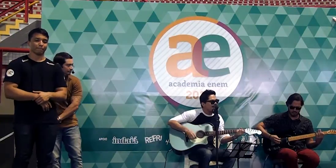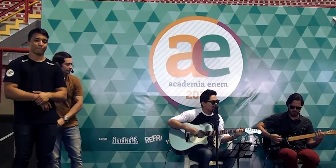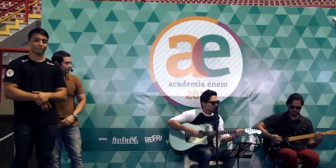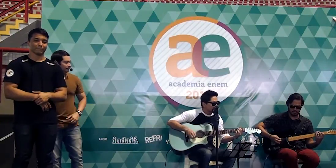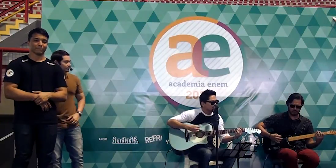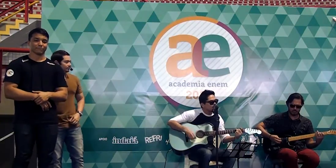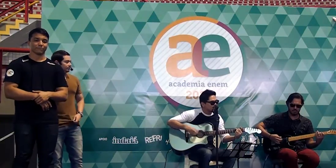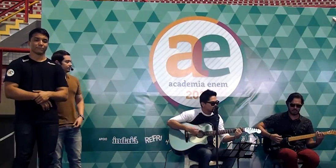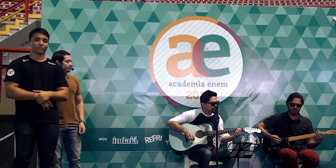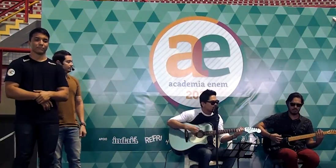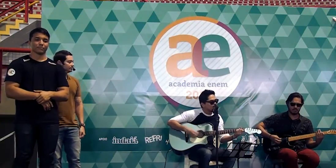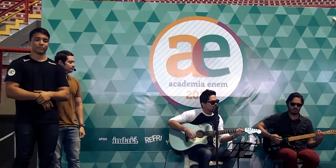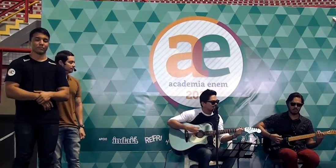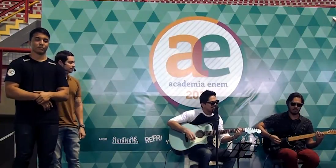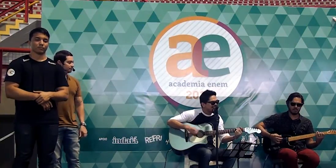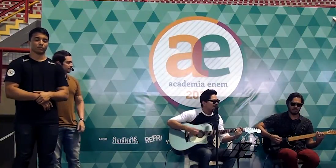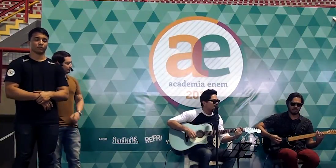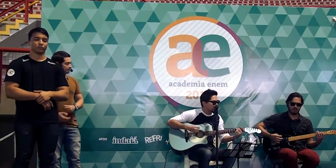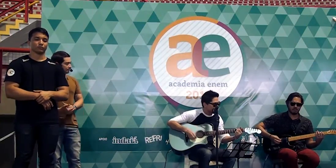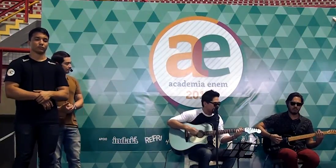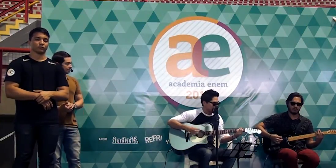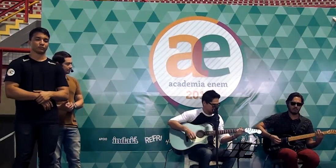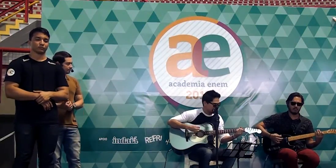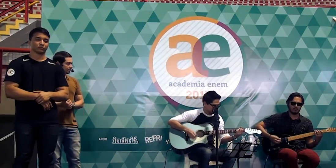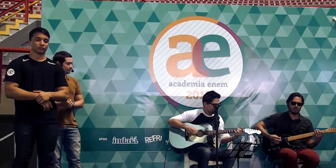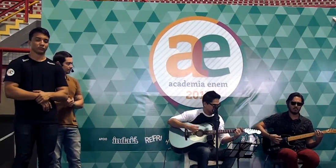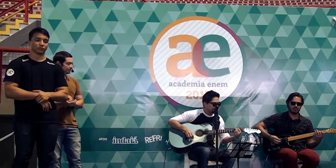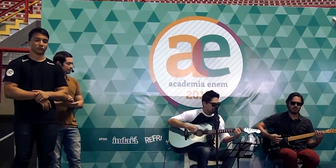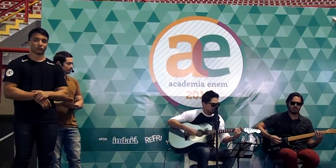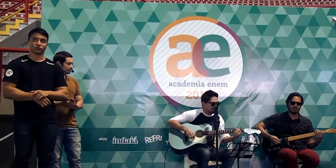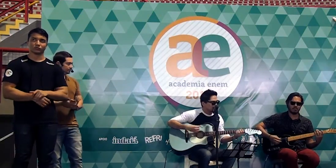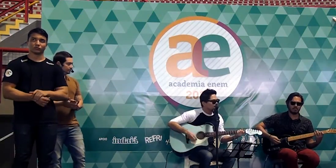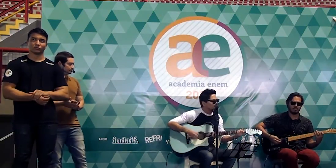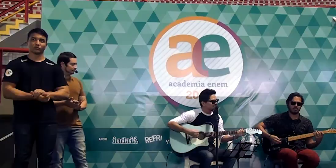Inútil, a gente somos inútil.